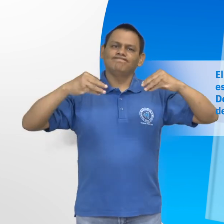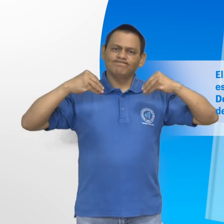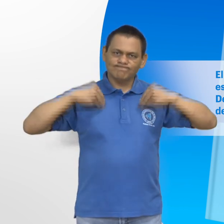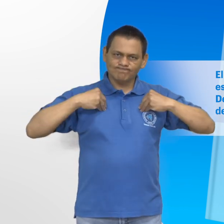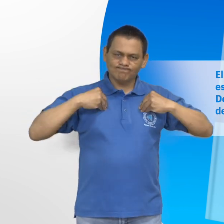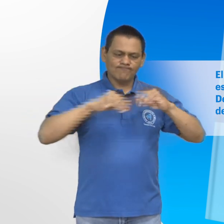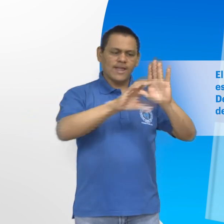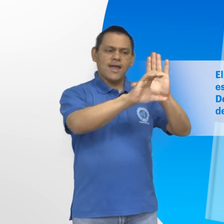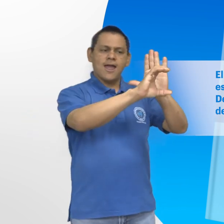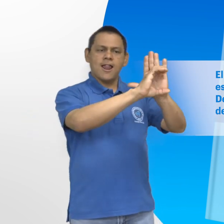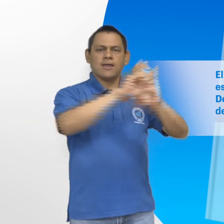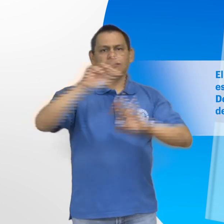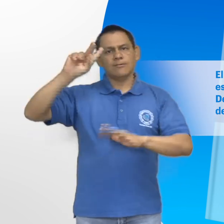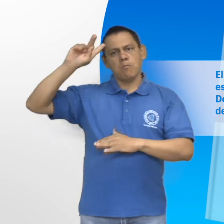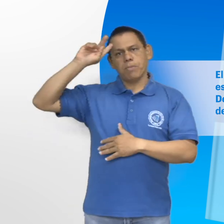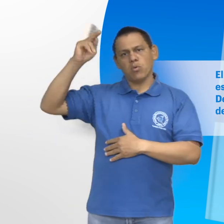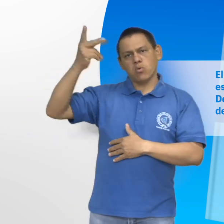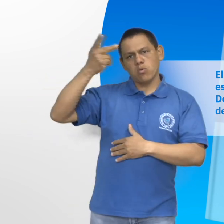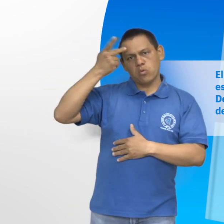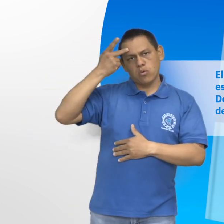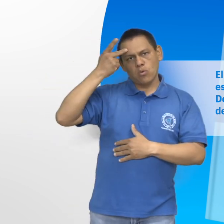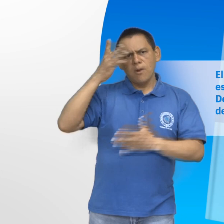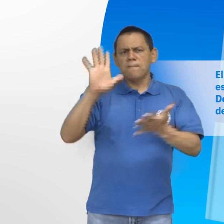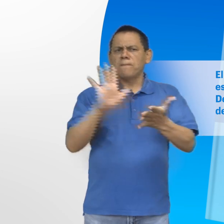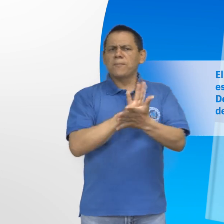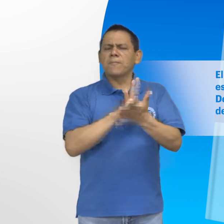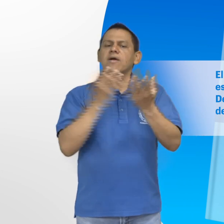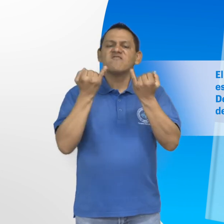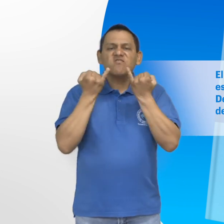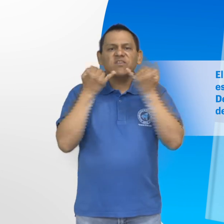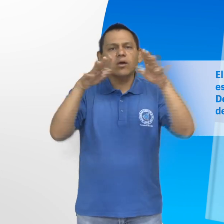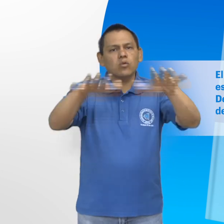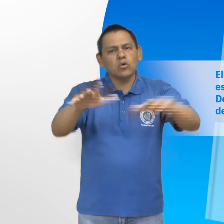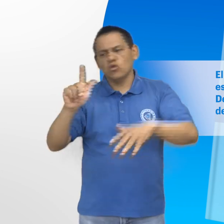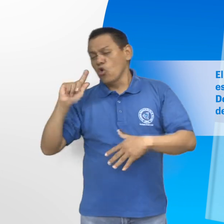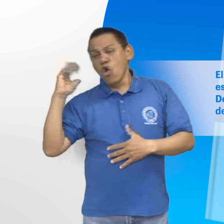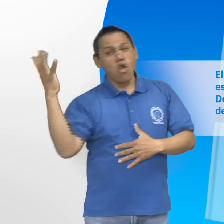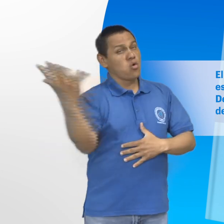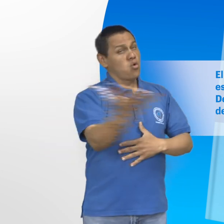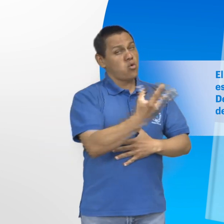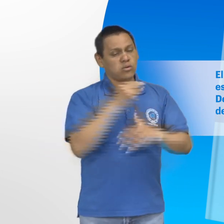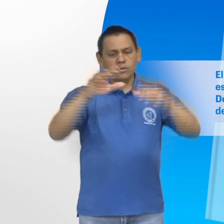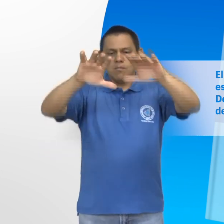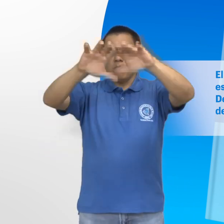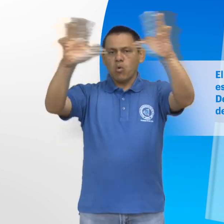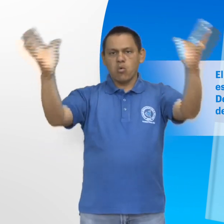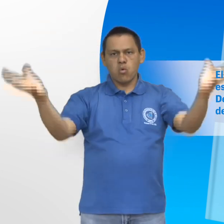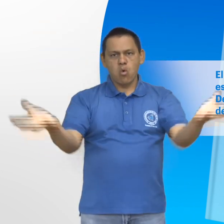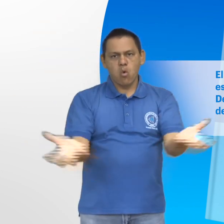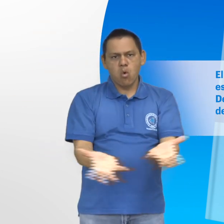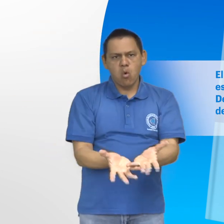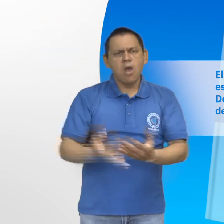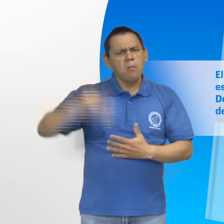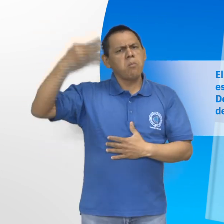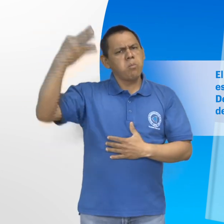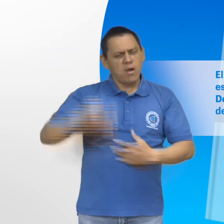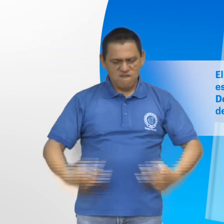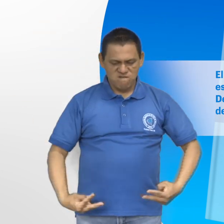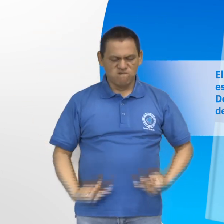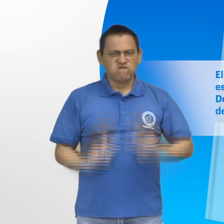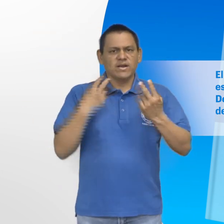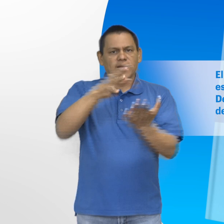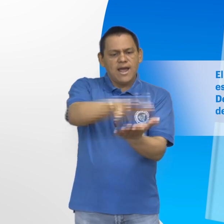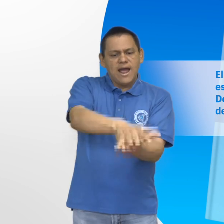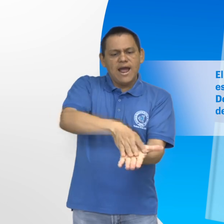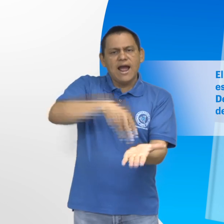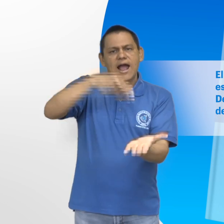El Estado de Nicaragua asume y hace suyo en esta Constitución Política el texto íntegro de